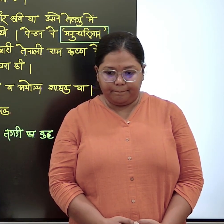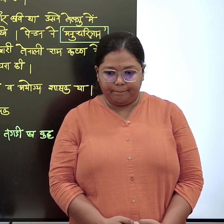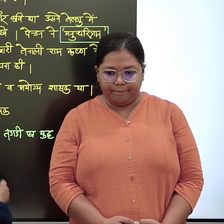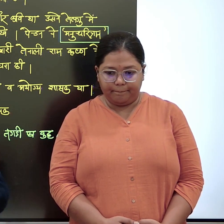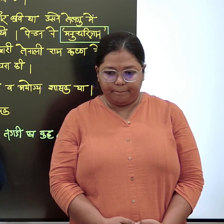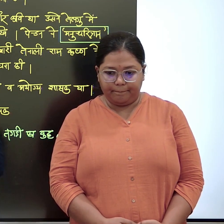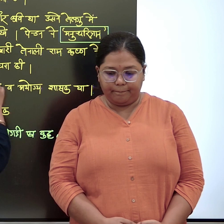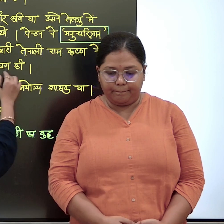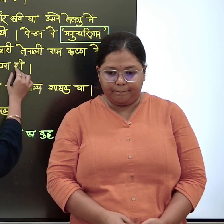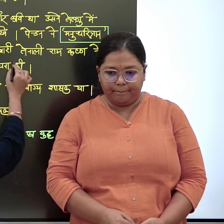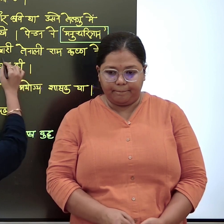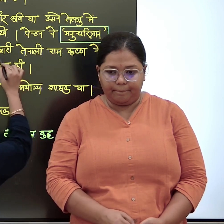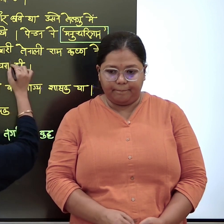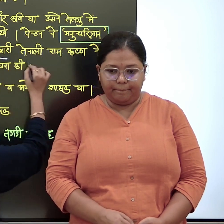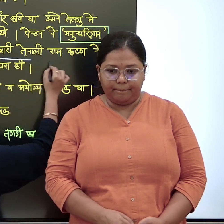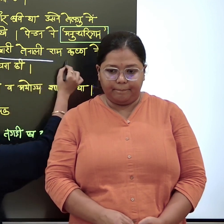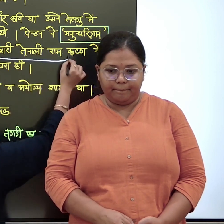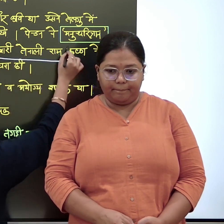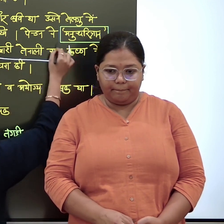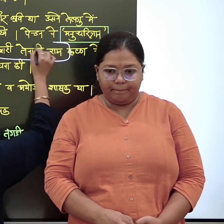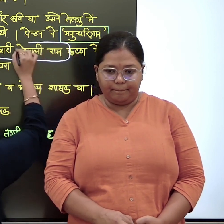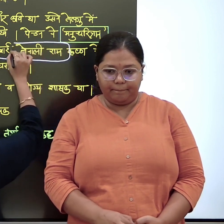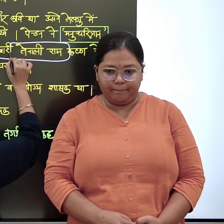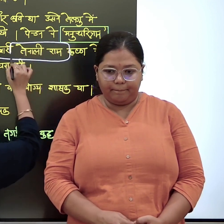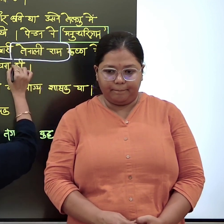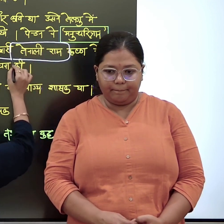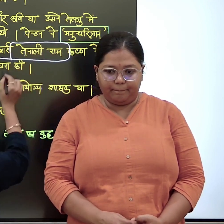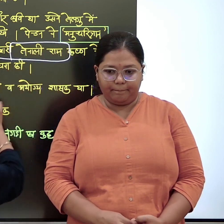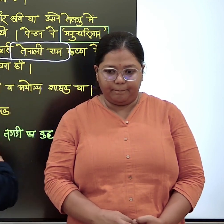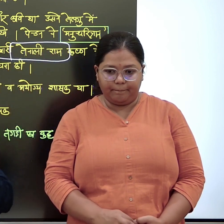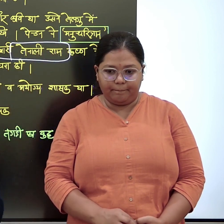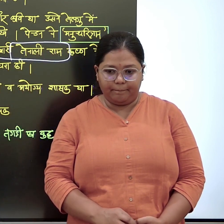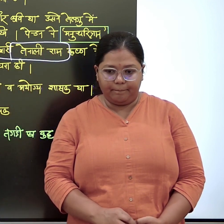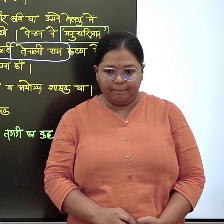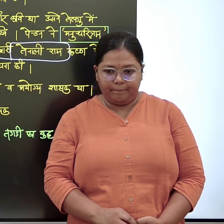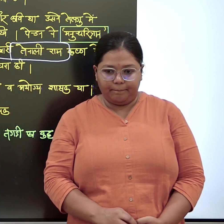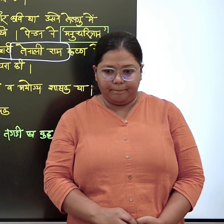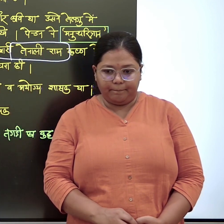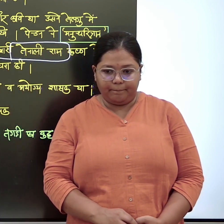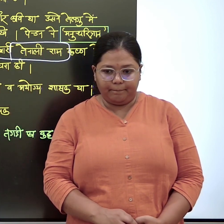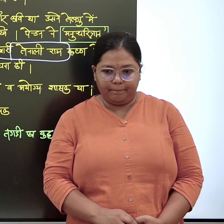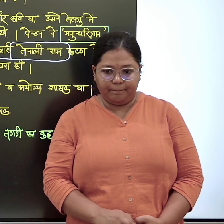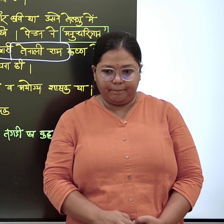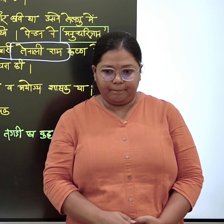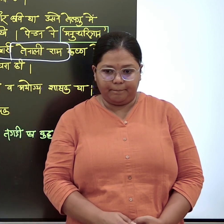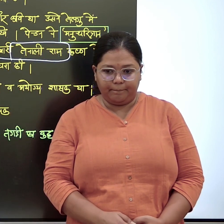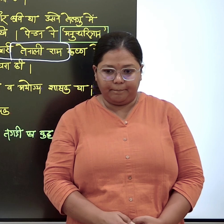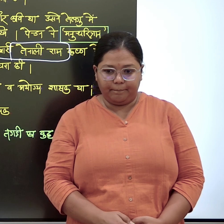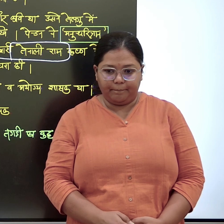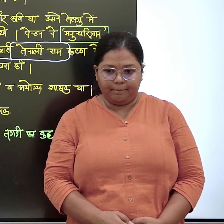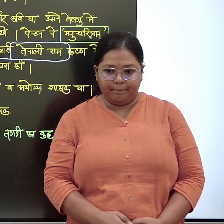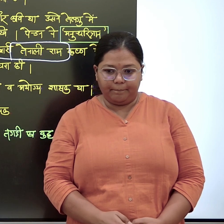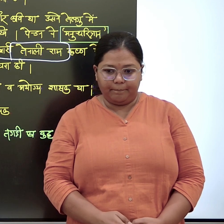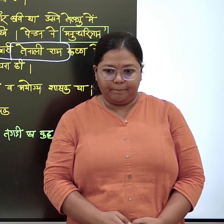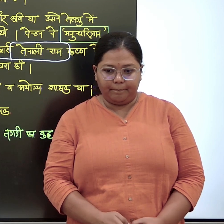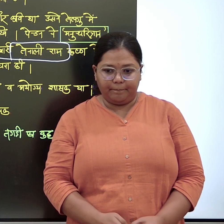में प्रसिद्ध दरबारी जो है वो तेनाली रामा, है ना, तेनाली रामा ने क्या किया था,